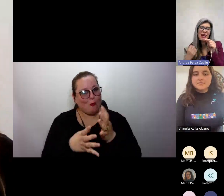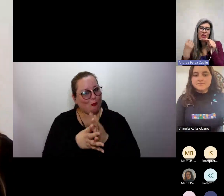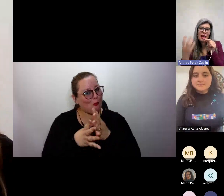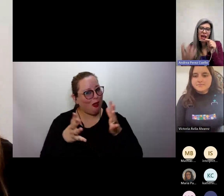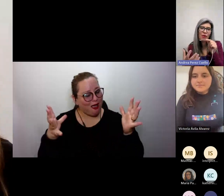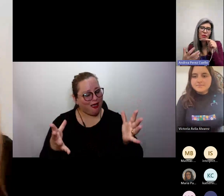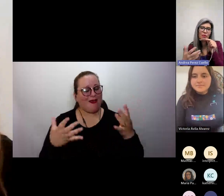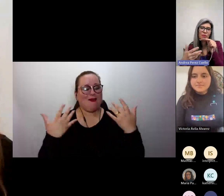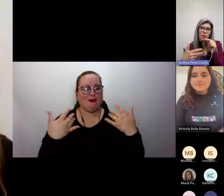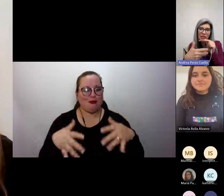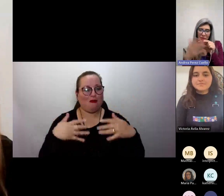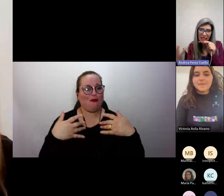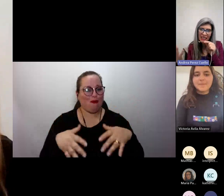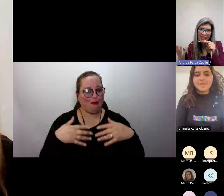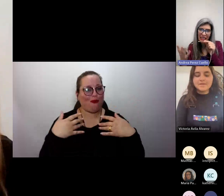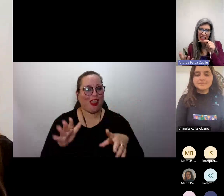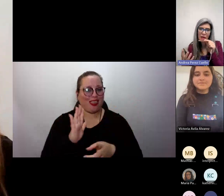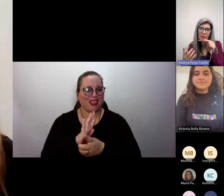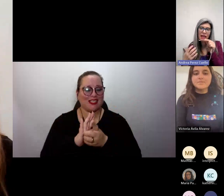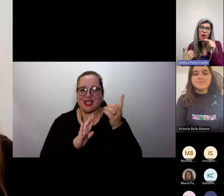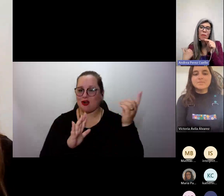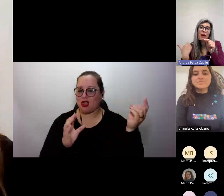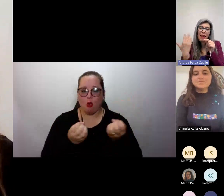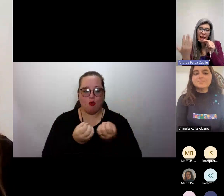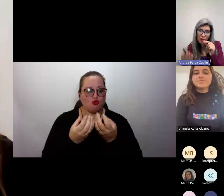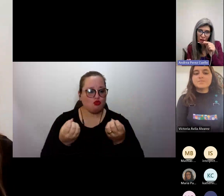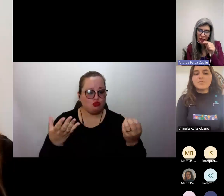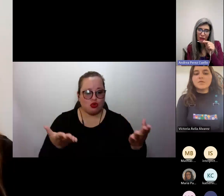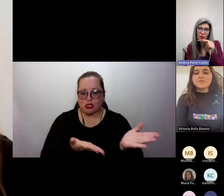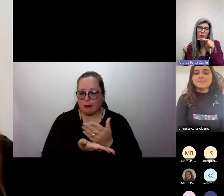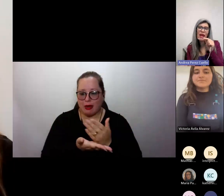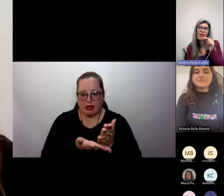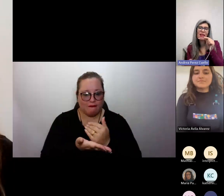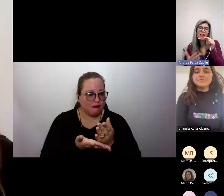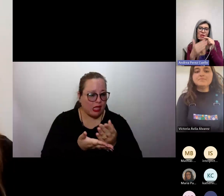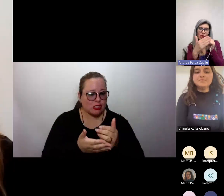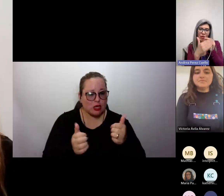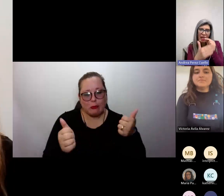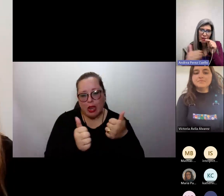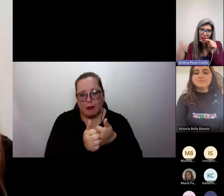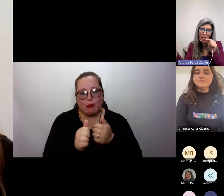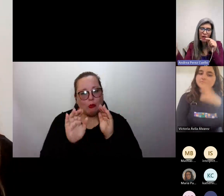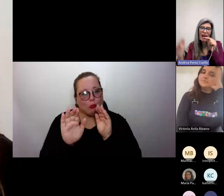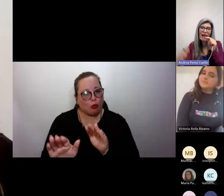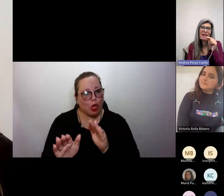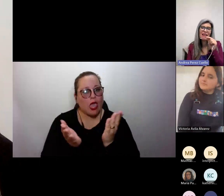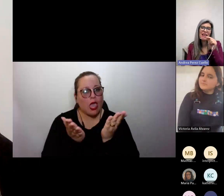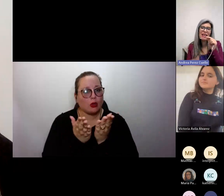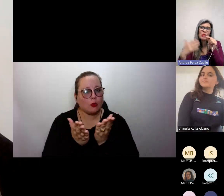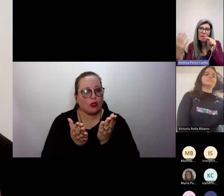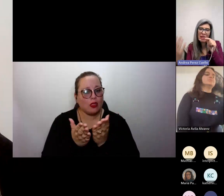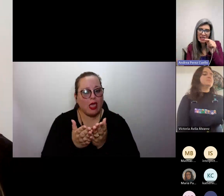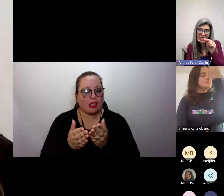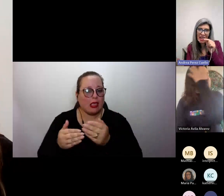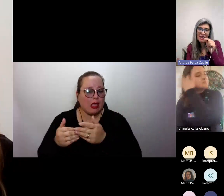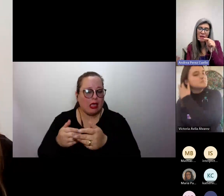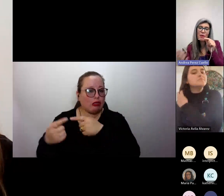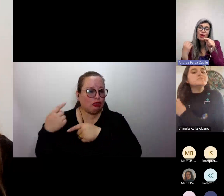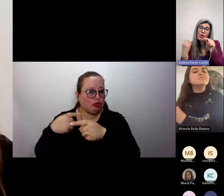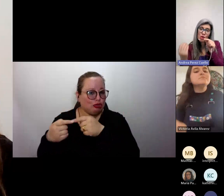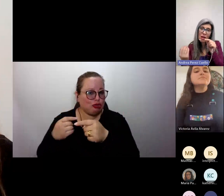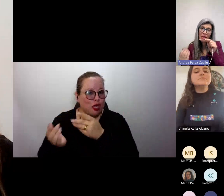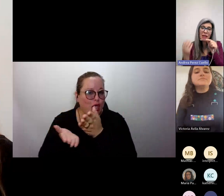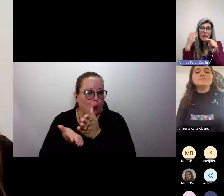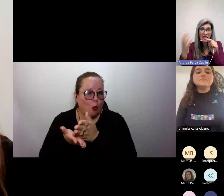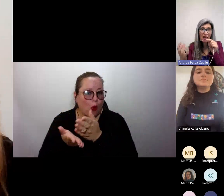has desarrollado múltiples estrategias para ir acompañando a los estudiantes en su trayectoria escolar, en sus aprendizajes,